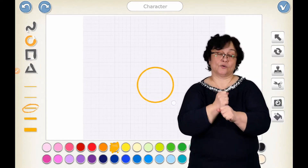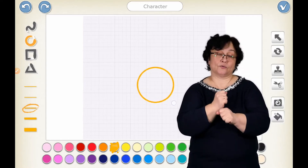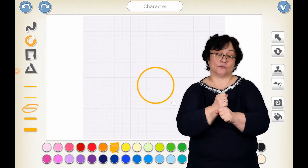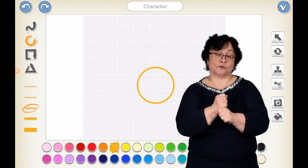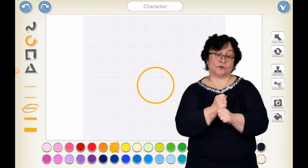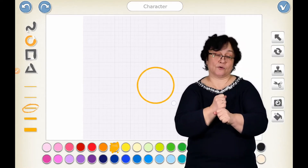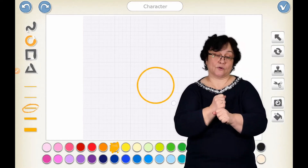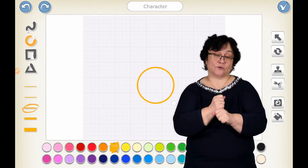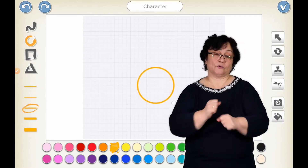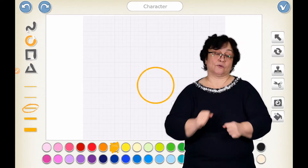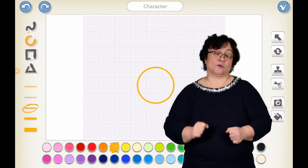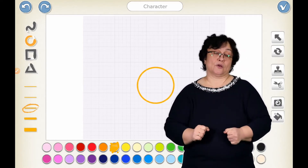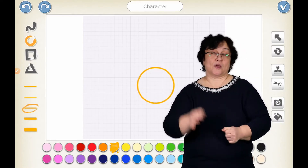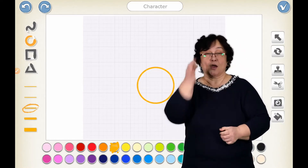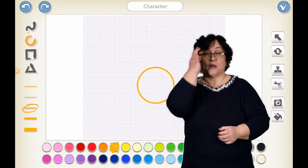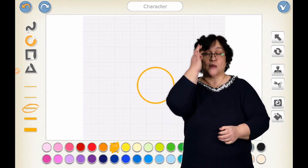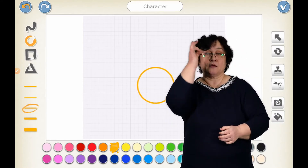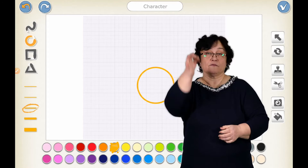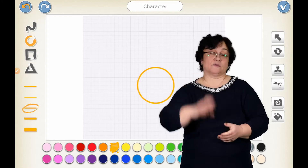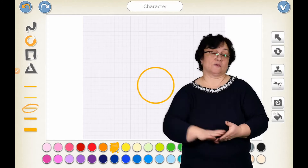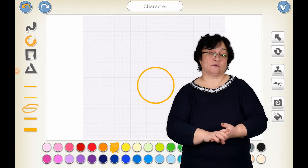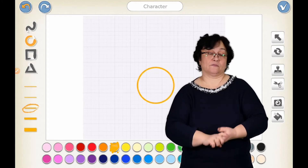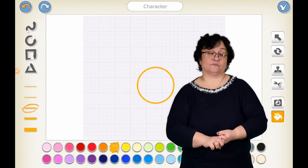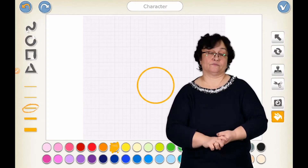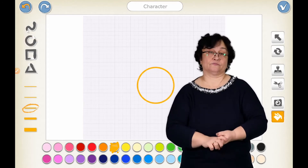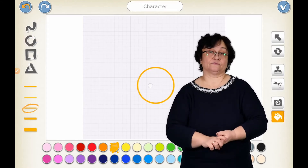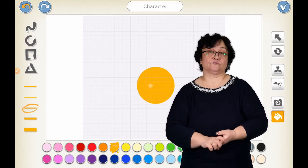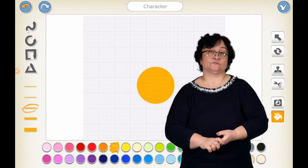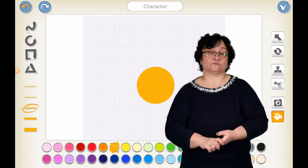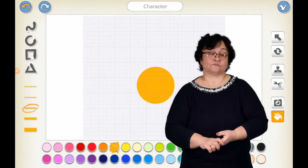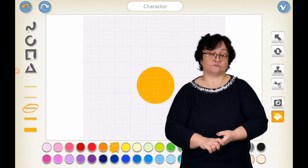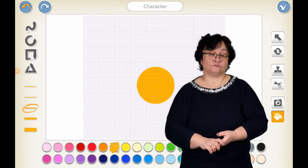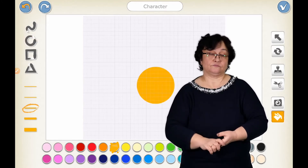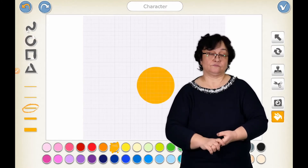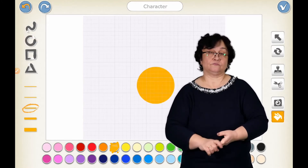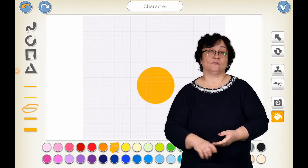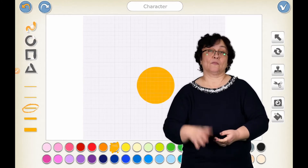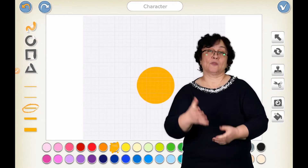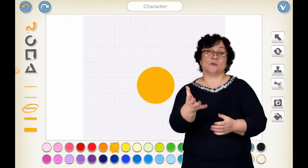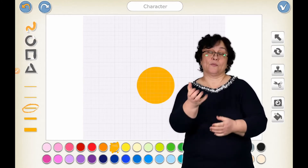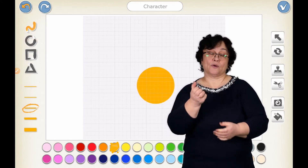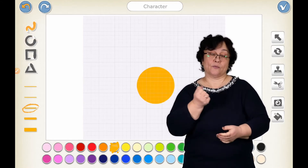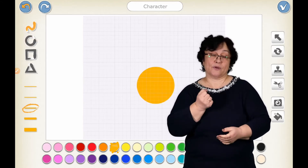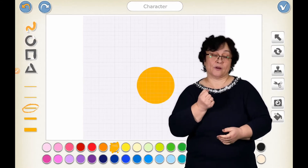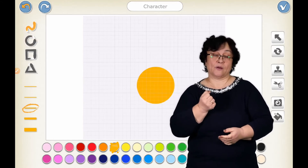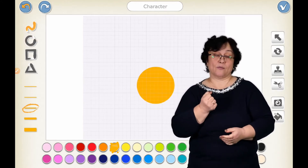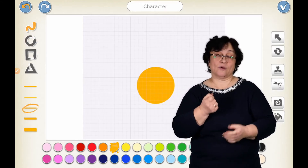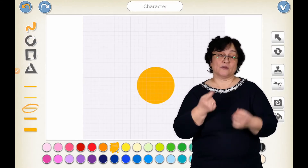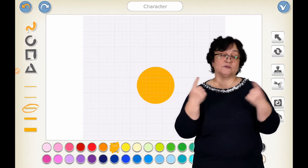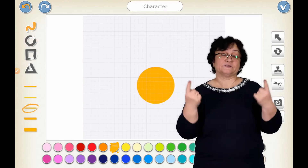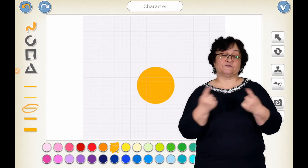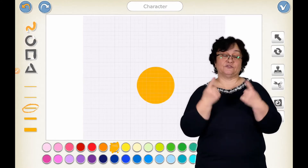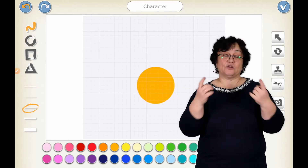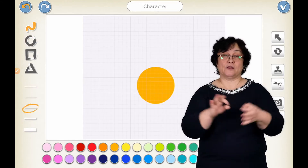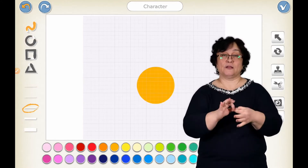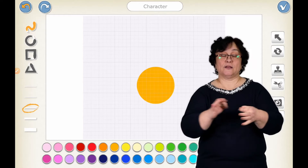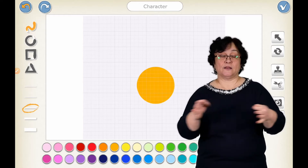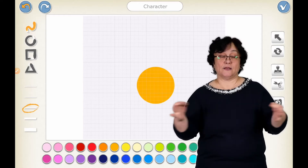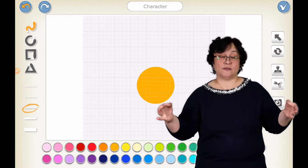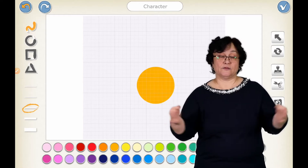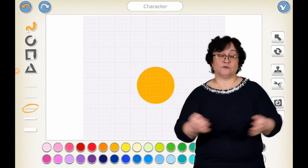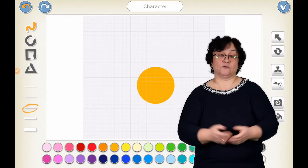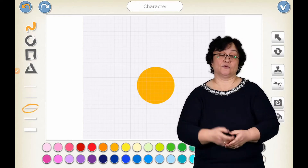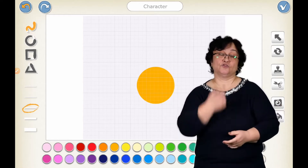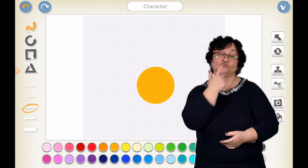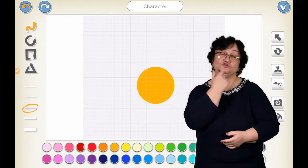кольору. Робимо його максимально рівним, зафарбовуємо. Тепер обираємо звичайну лінію. Напевно,